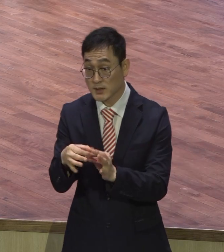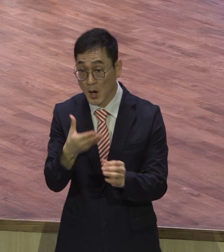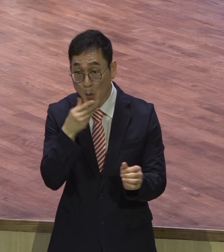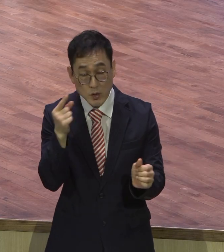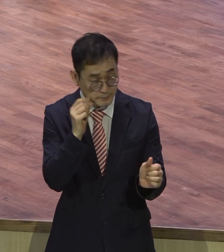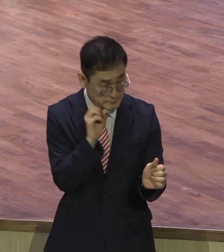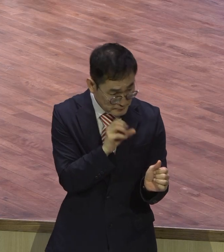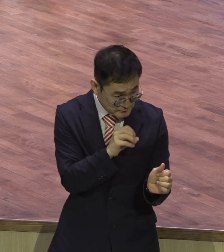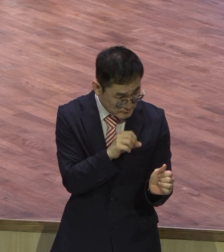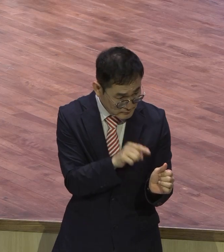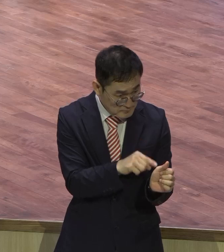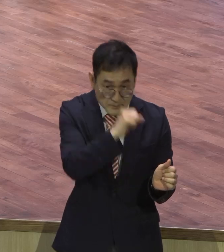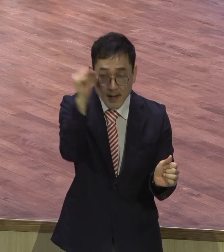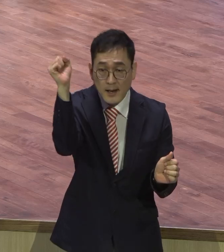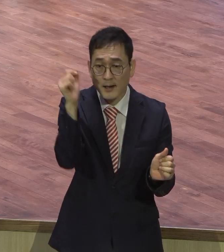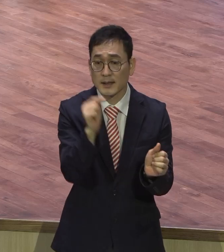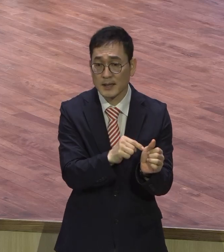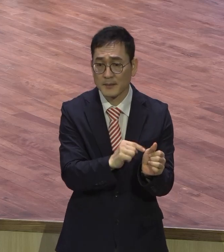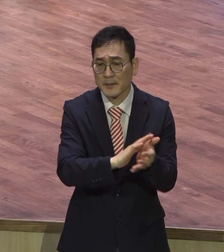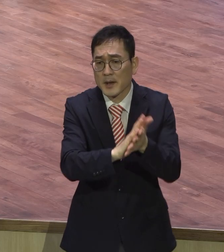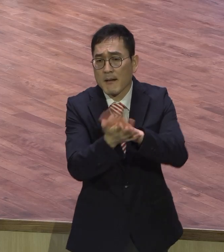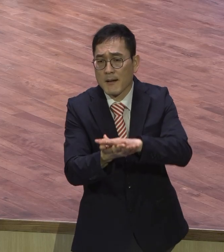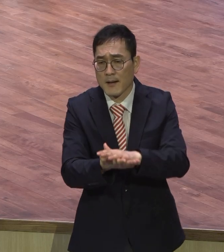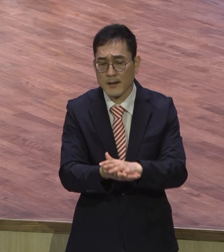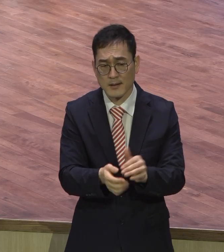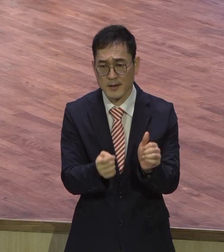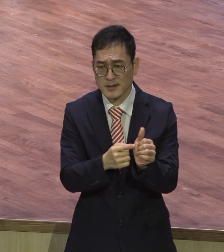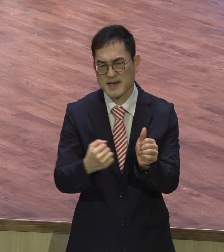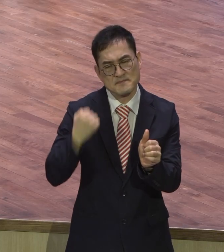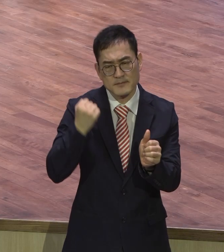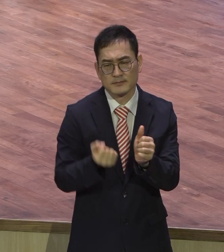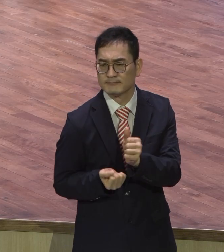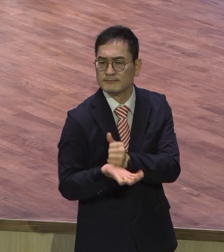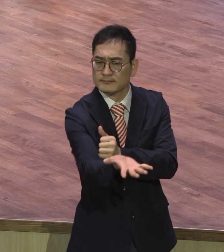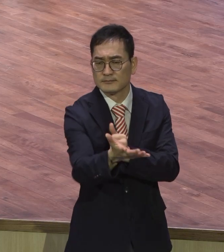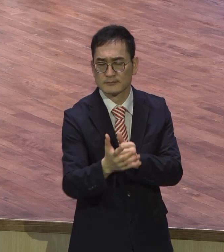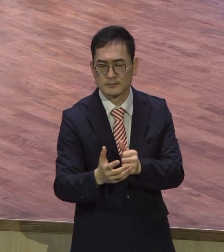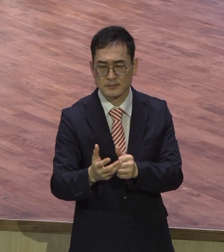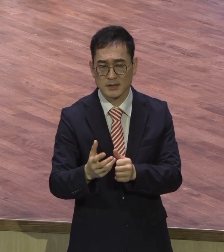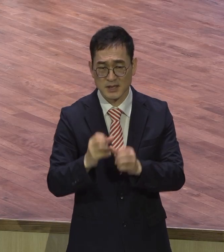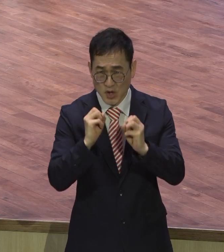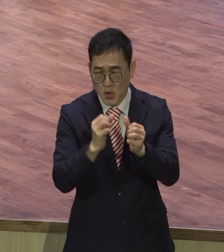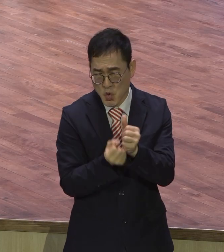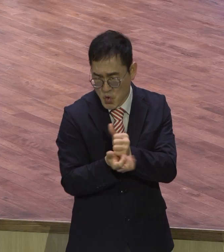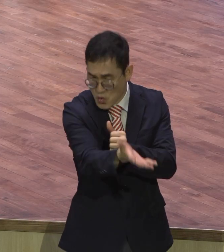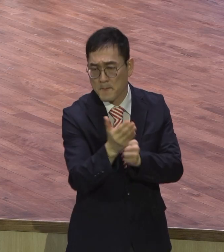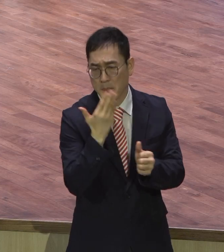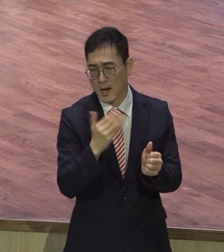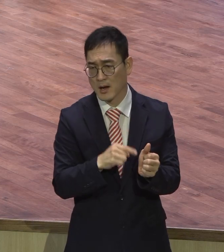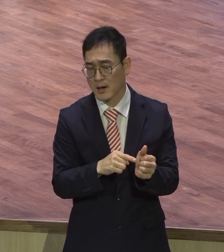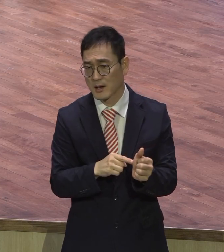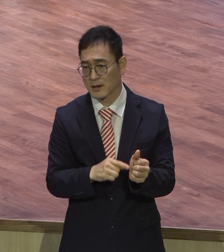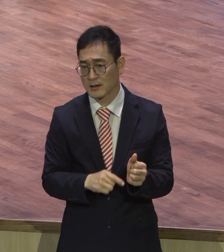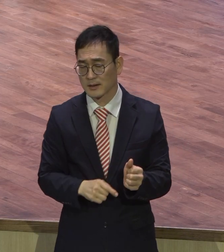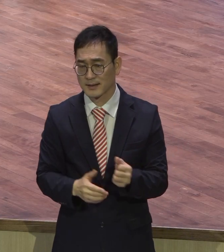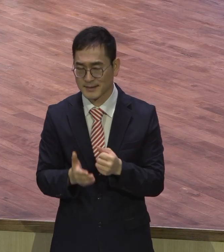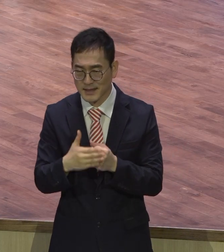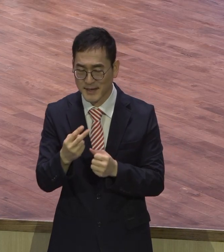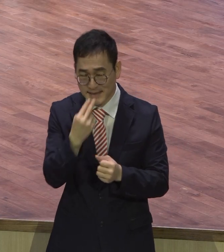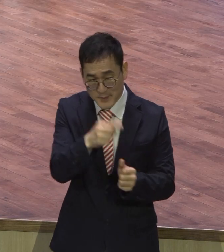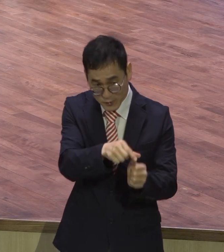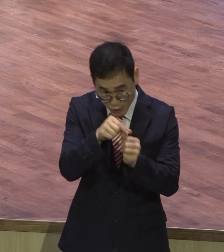하면 영계 모든 성도들 이런 영적 시각 이 생명 살리는 보금적 시각을 가지고